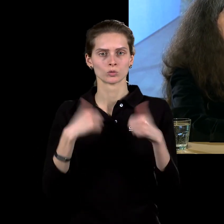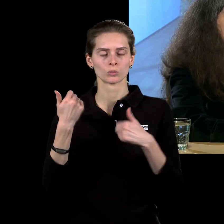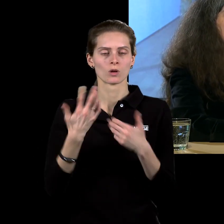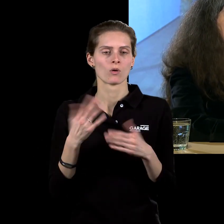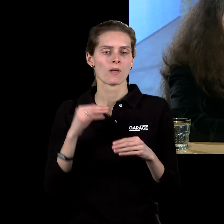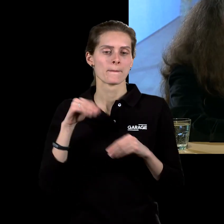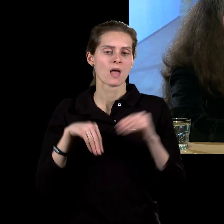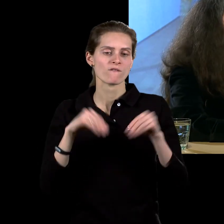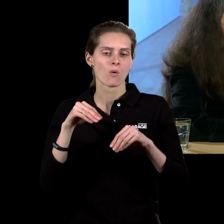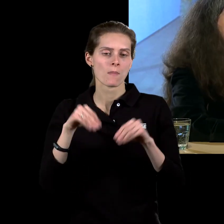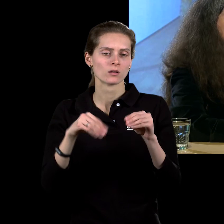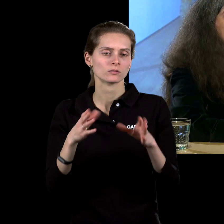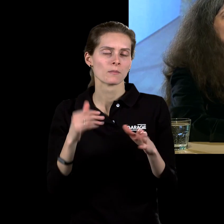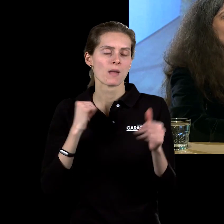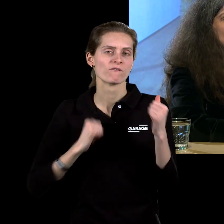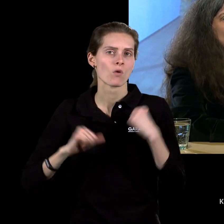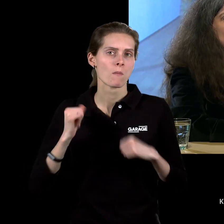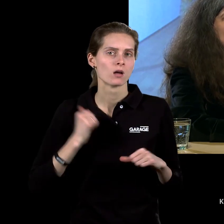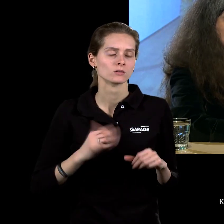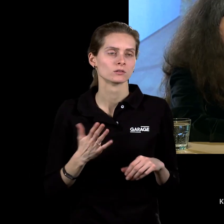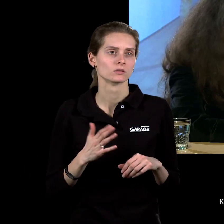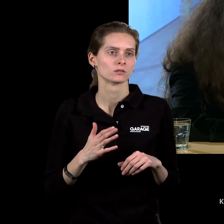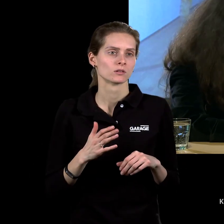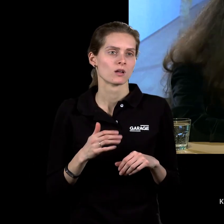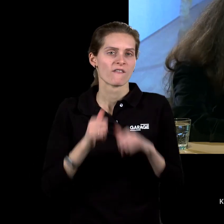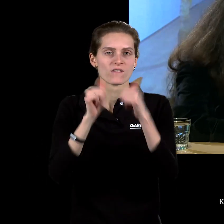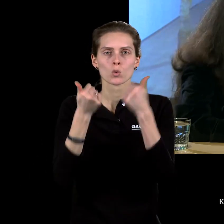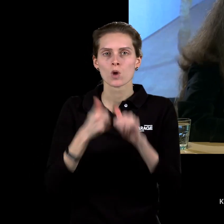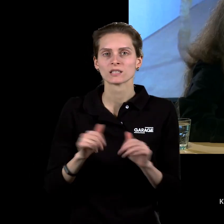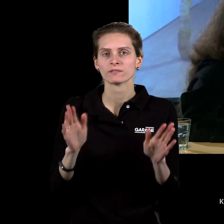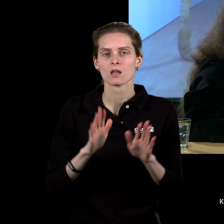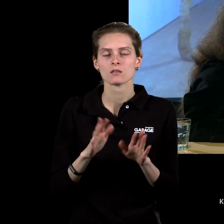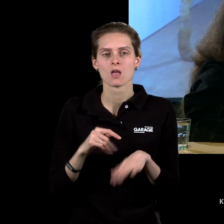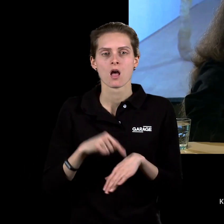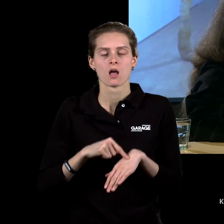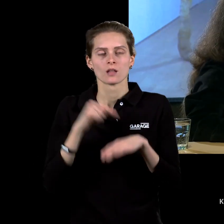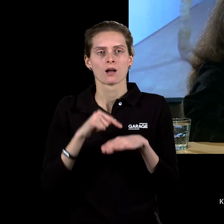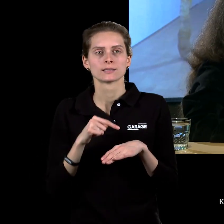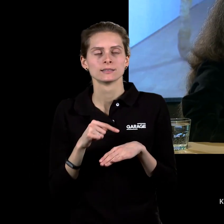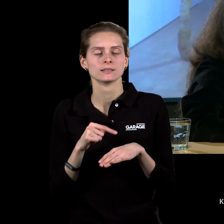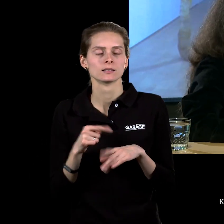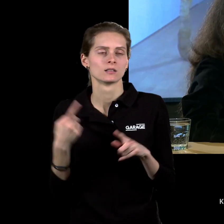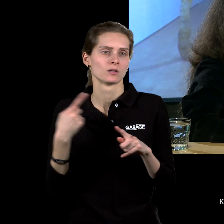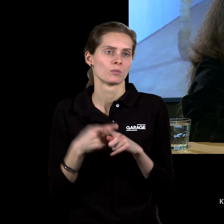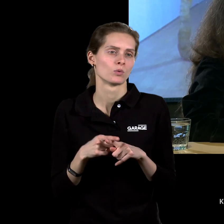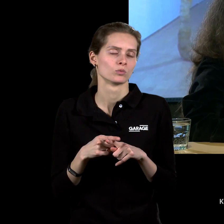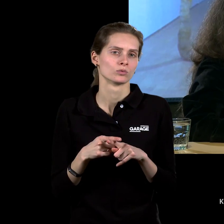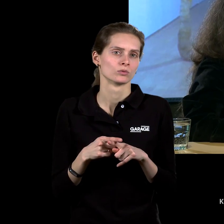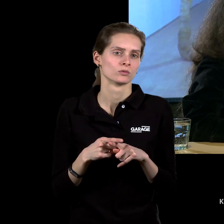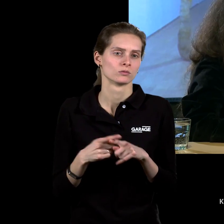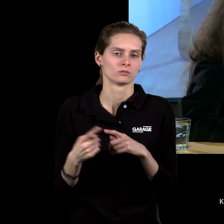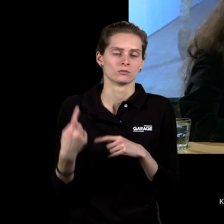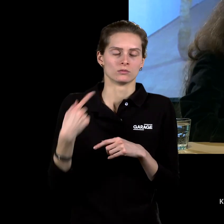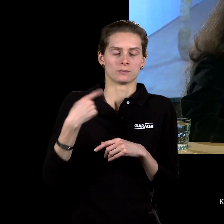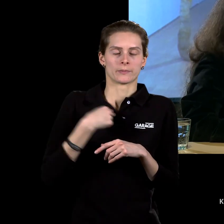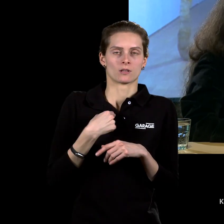перформансы некого, не фигуративного, но, тем не менее, вполне тактильных и физически касающихся тебя,